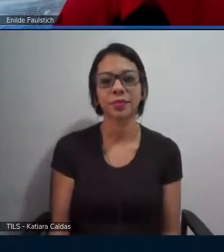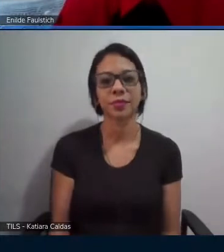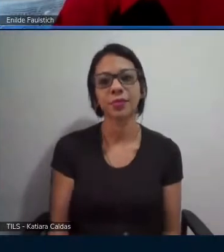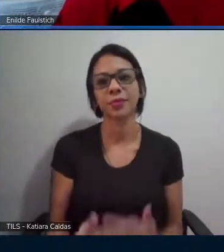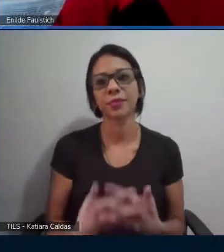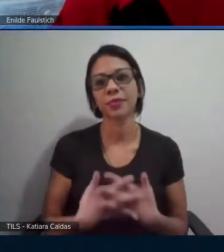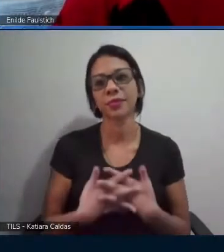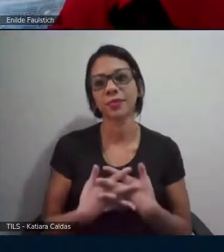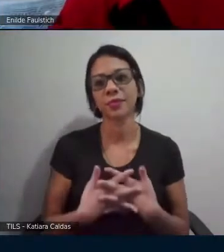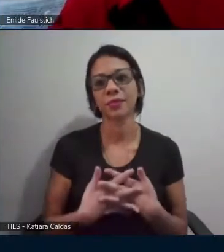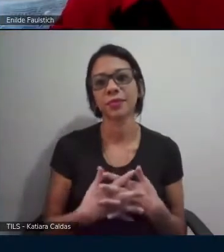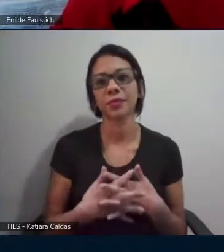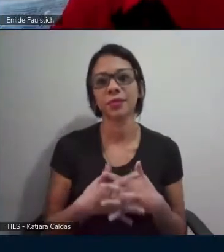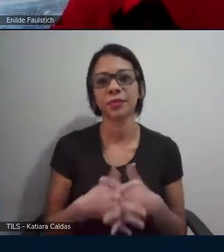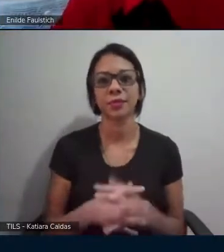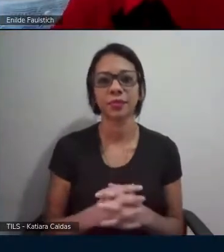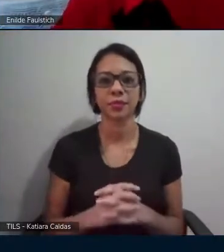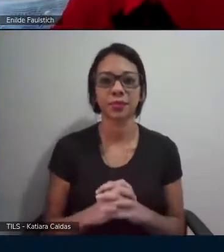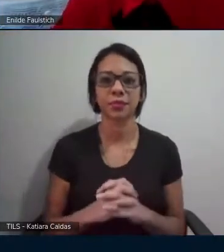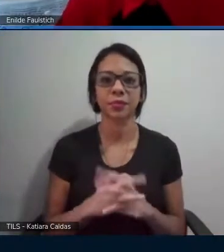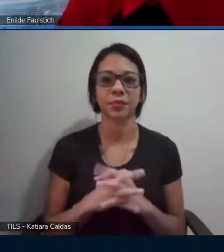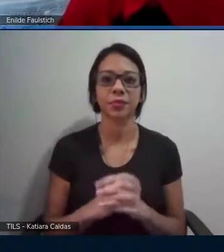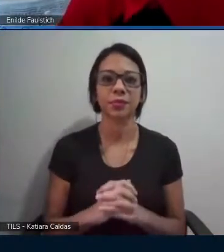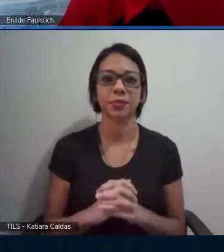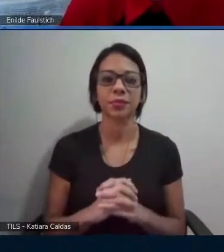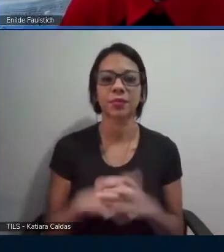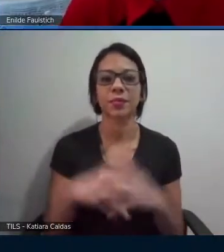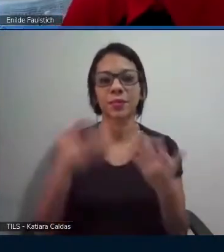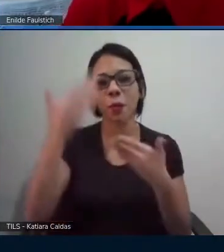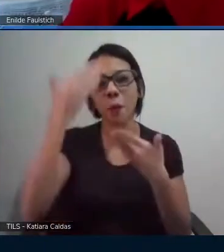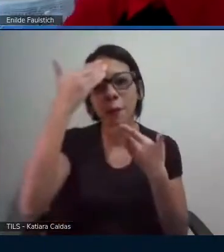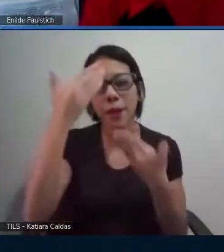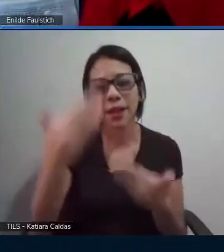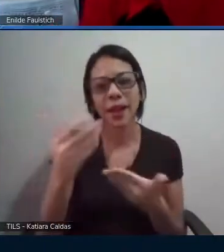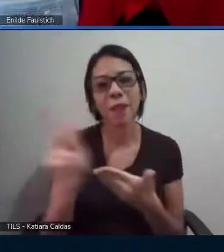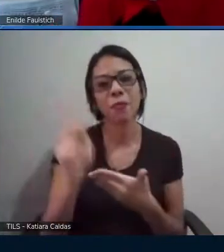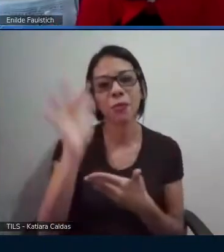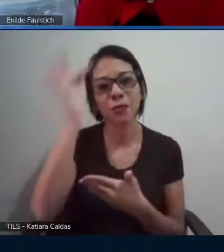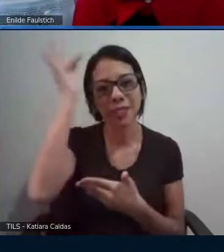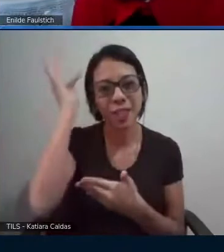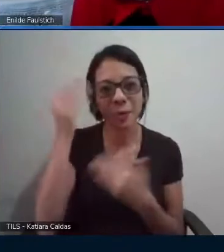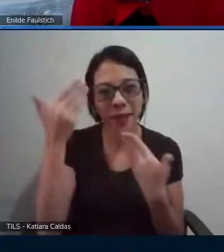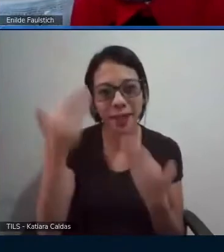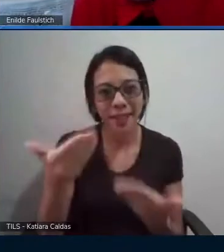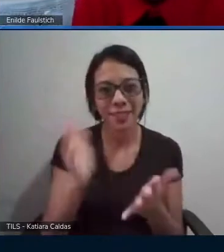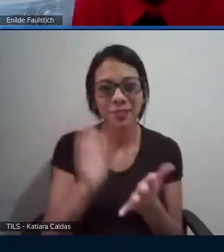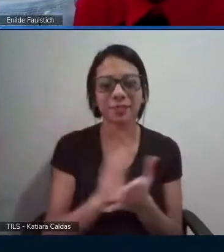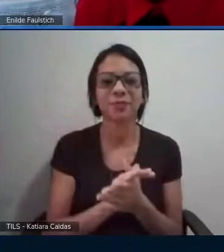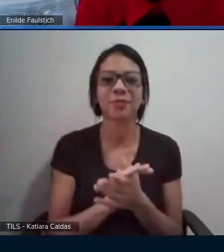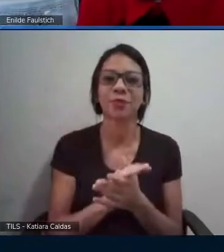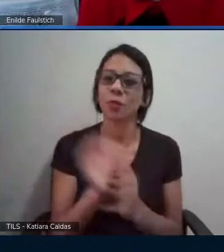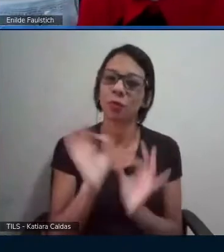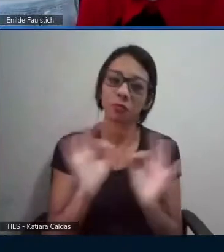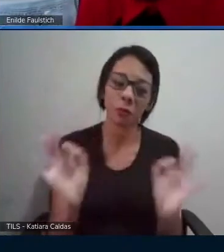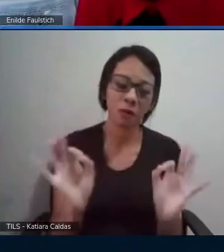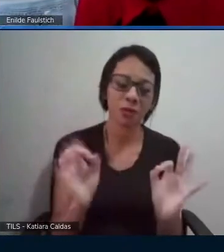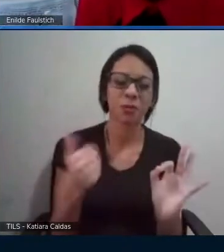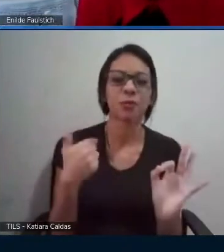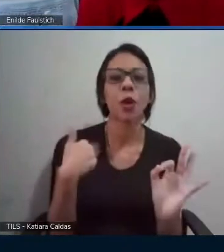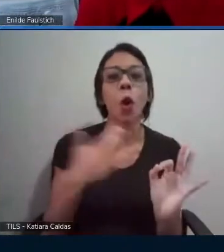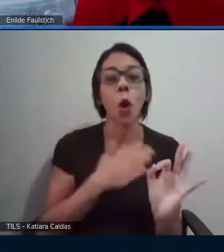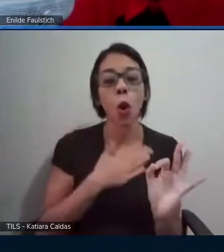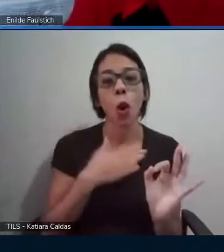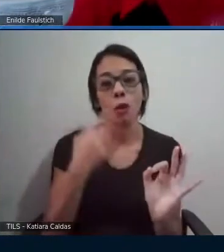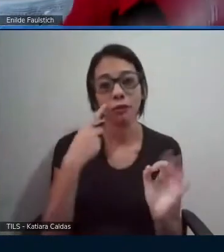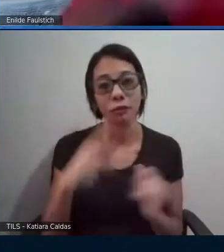Obrigada, foi o fim das minhas considerações. Muito obrigado, professora Franciele. Muito bem, gosto de ver